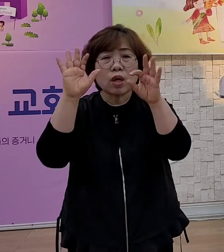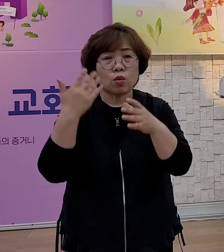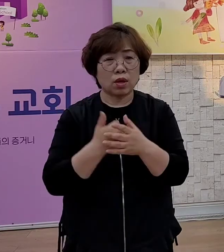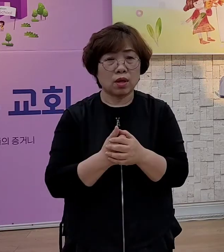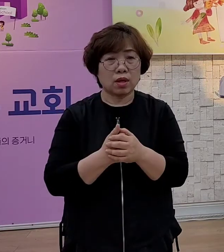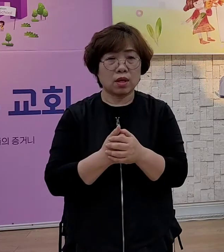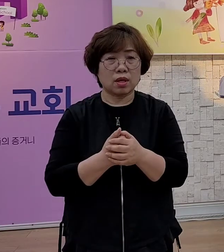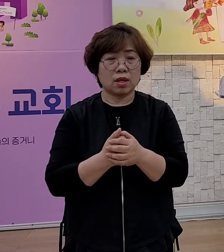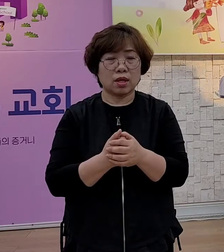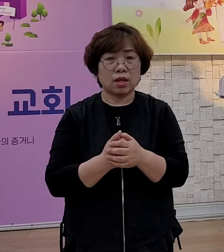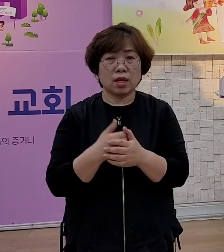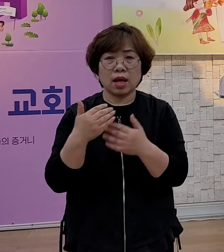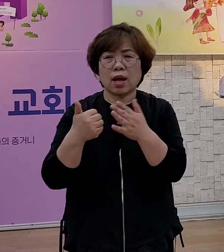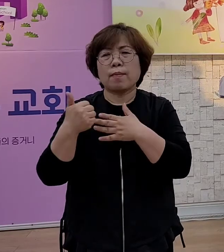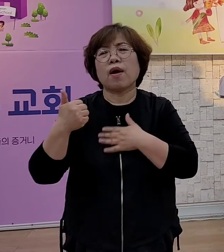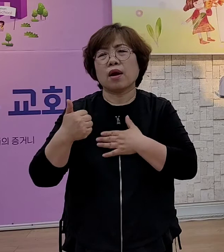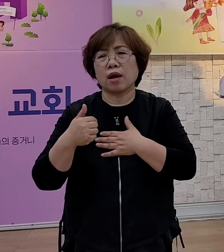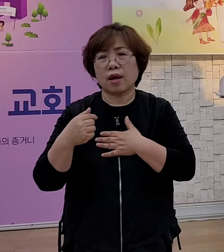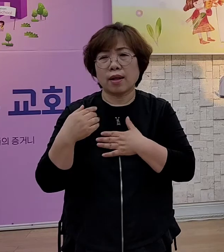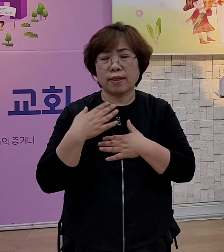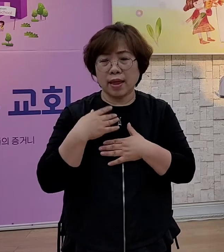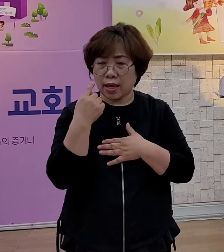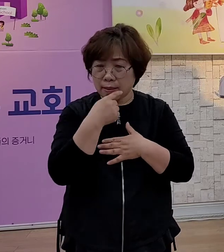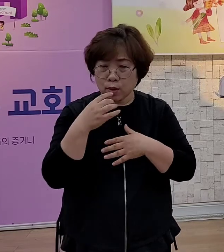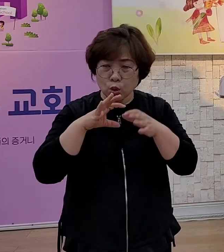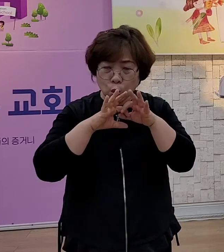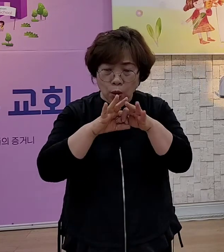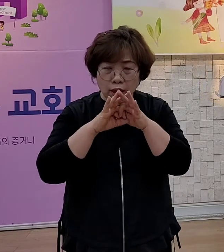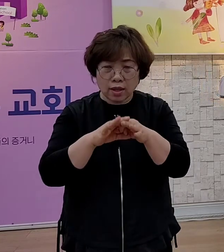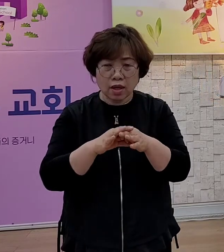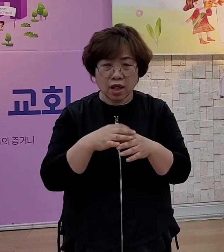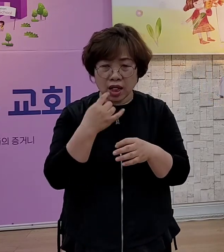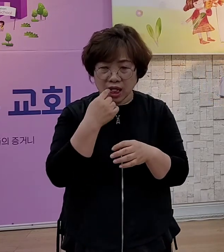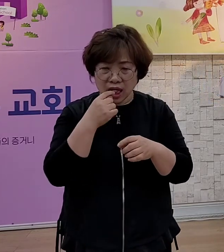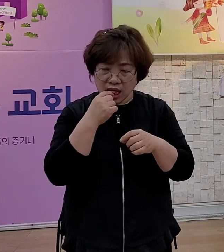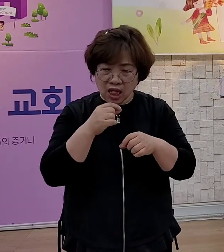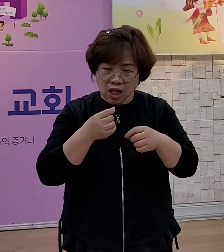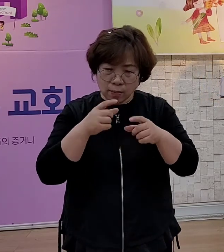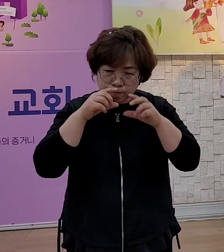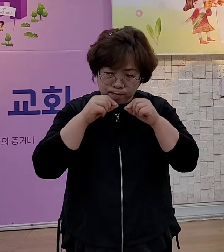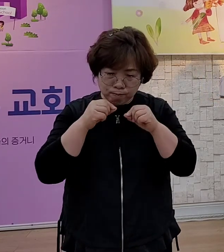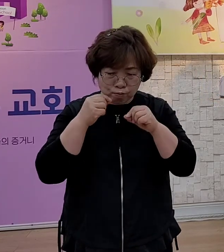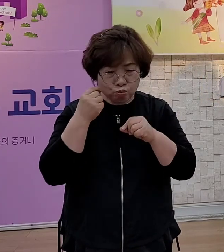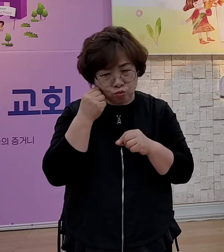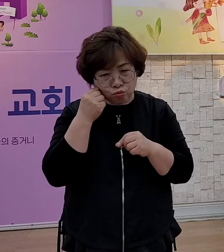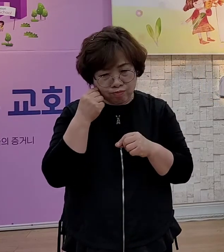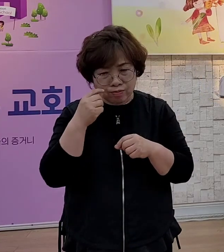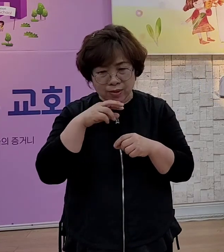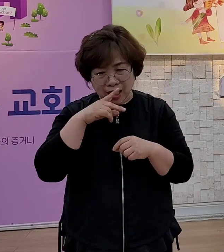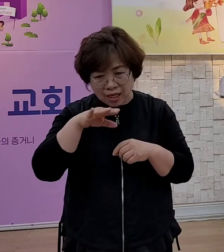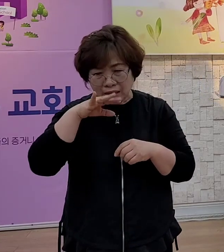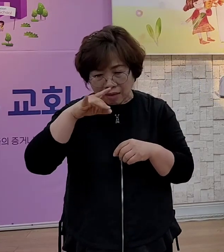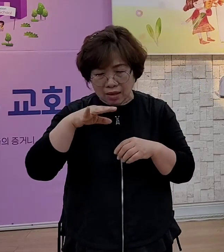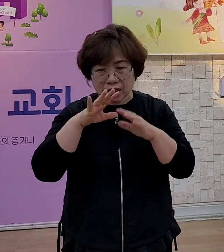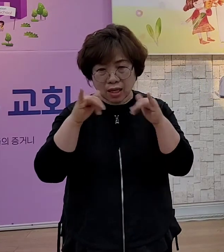아시잖아요. 우리 입에서 뭐가 나오는지. 자기 혀를 제갈 물리지 않고 함부로 입을 여는 사람들이 얼마나